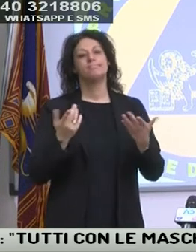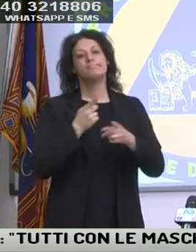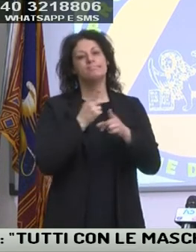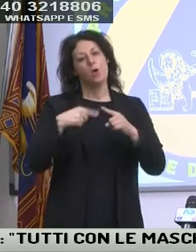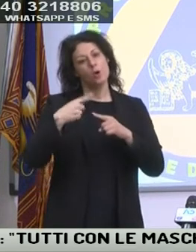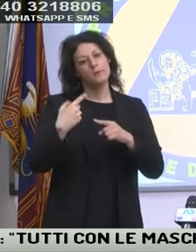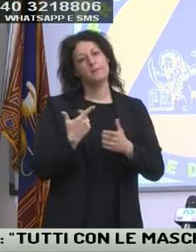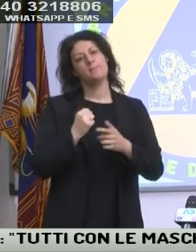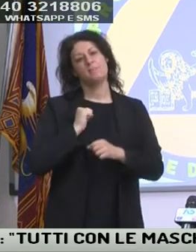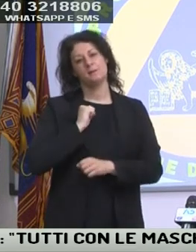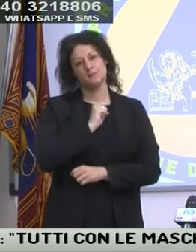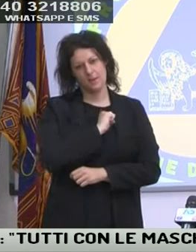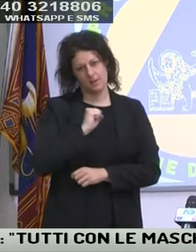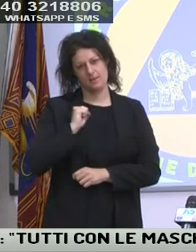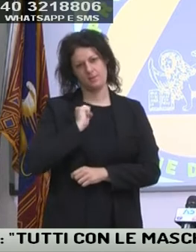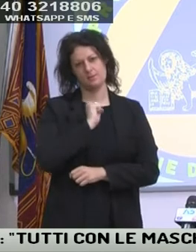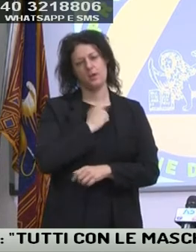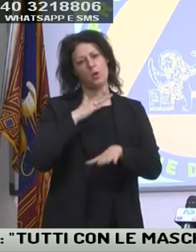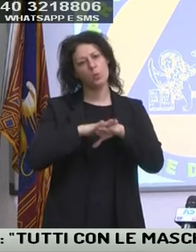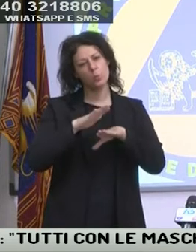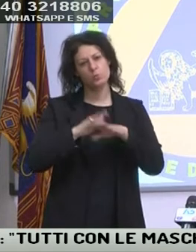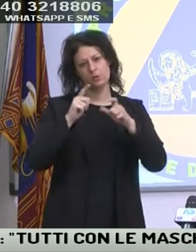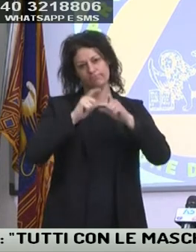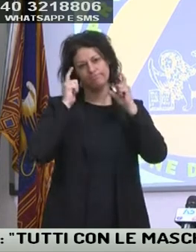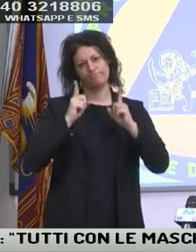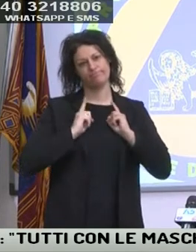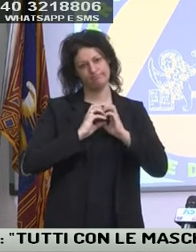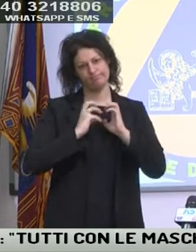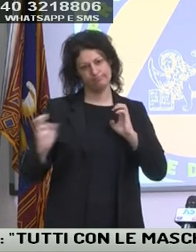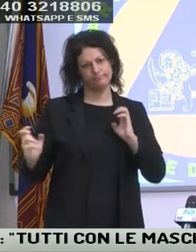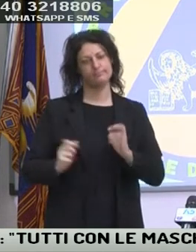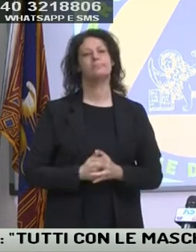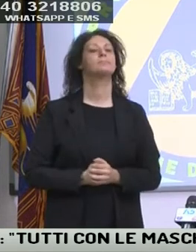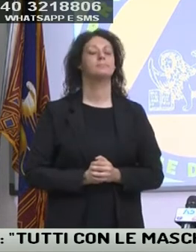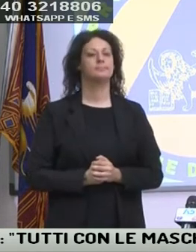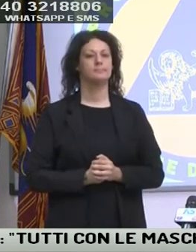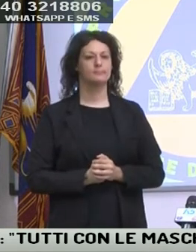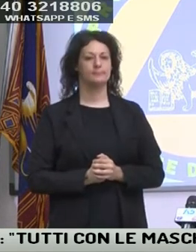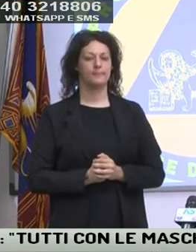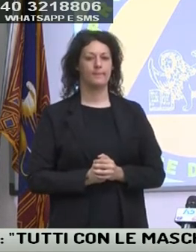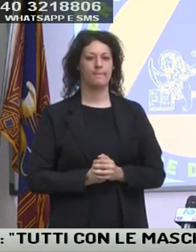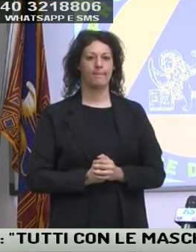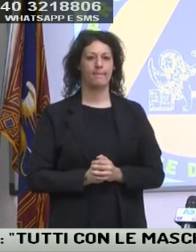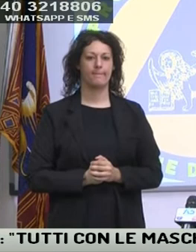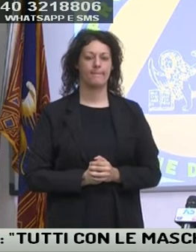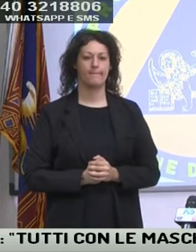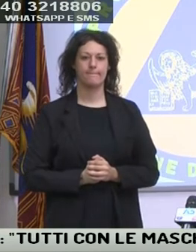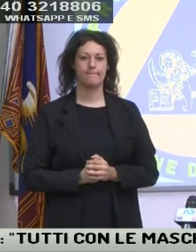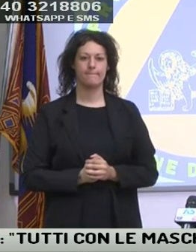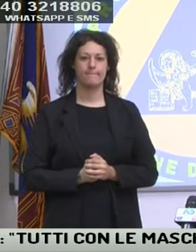fate attenzione con l'utilizzo dei dispositivi. Questo è fondamentale. È fondamentale. Voglio dirvi, poi prima di